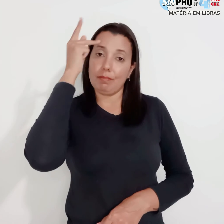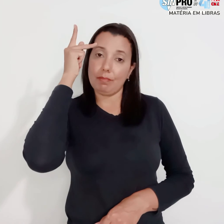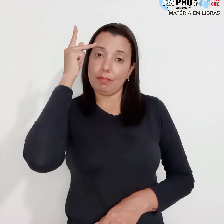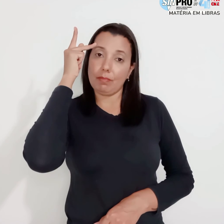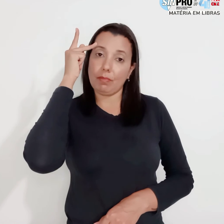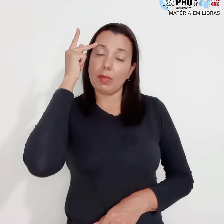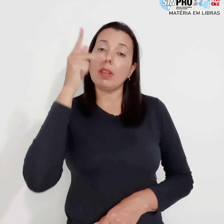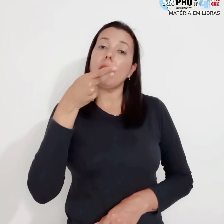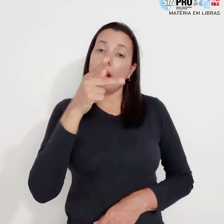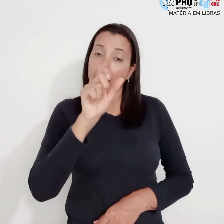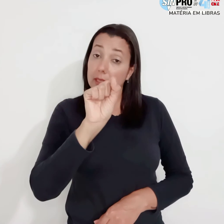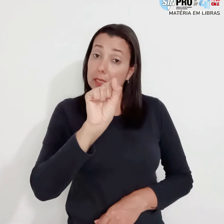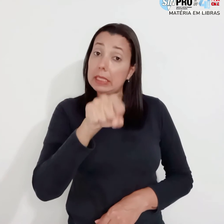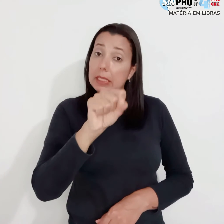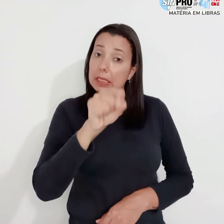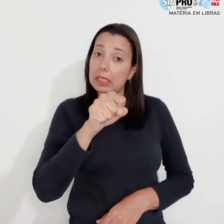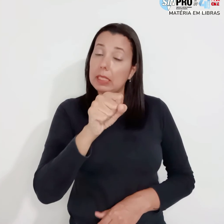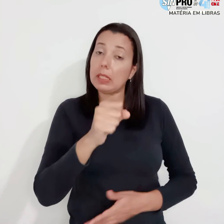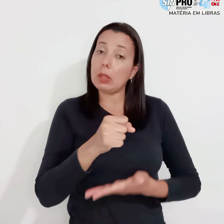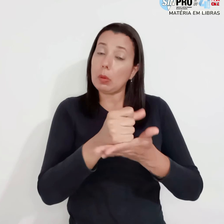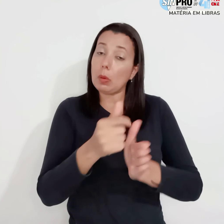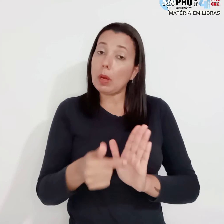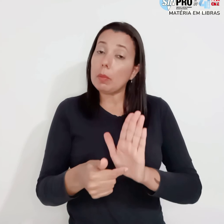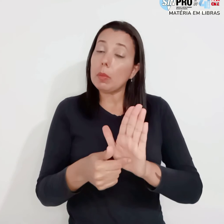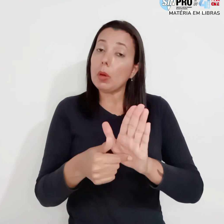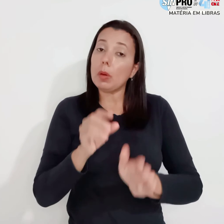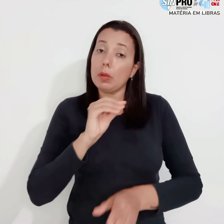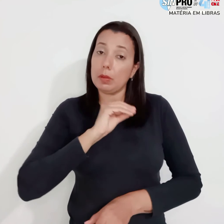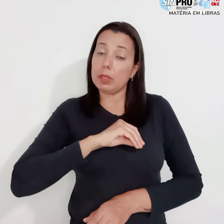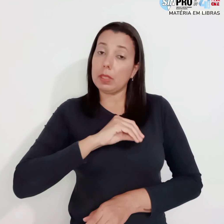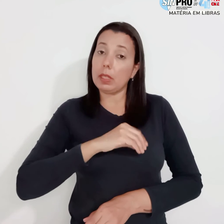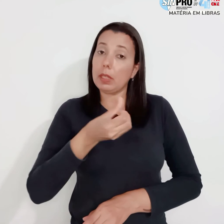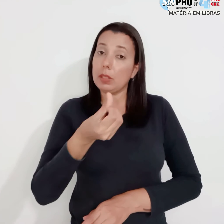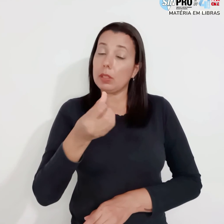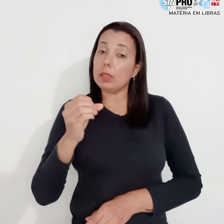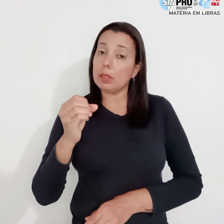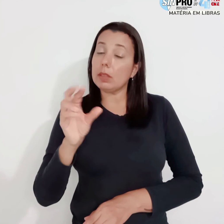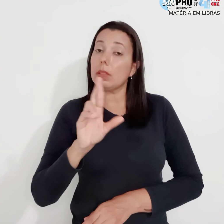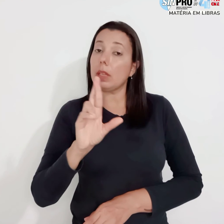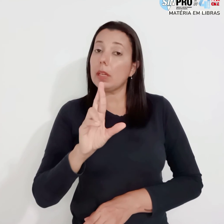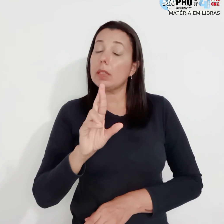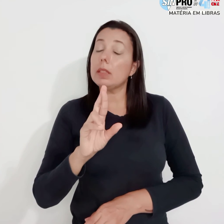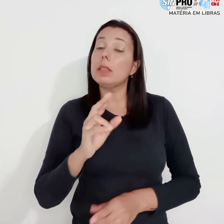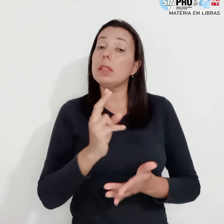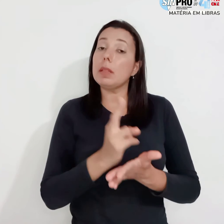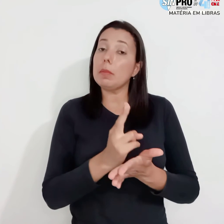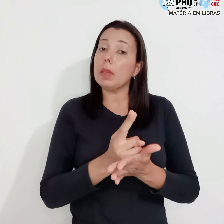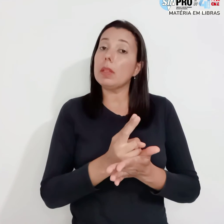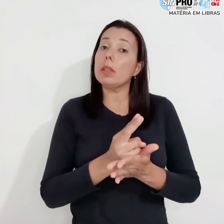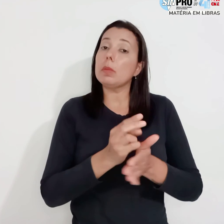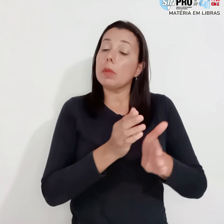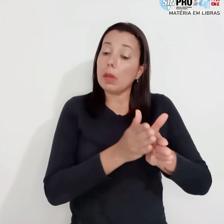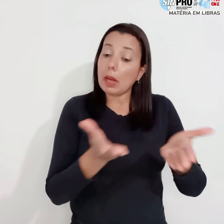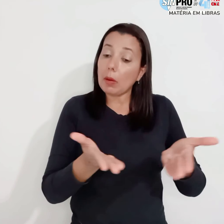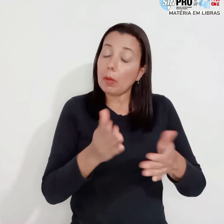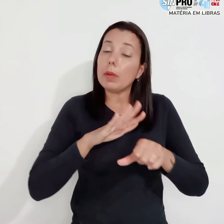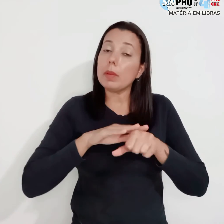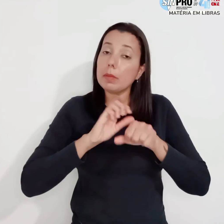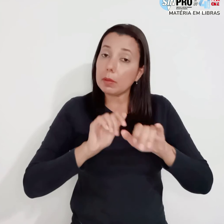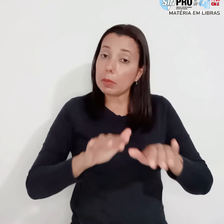das pessoas. Diga sim ao auxílio emergencial de R$ 600,00, enquanto durar a